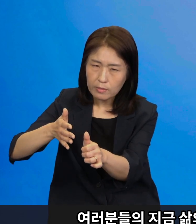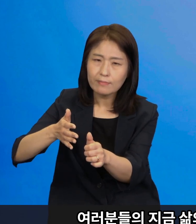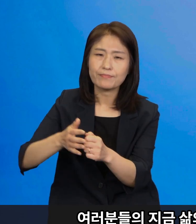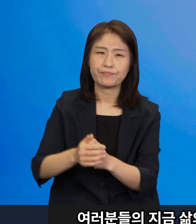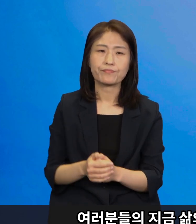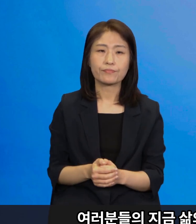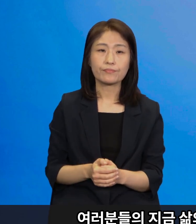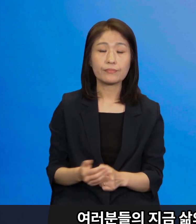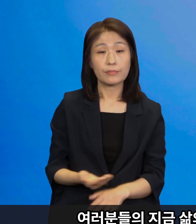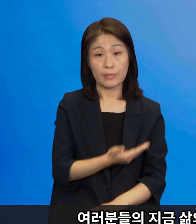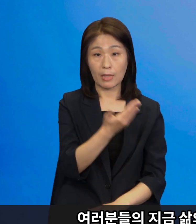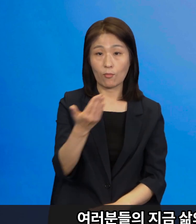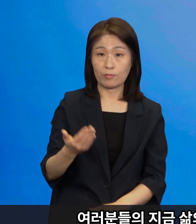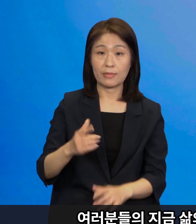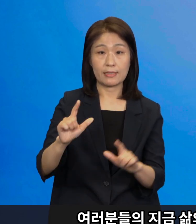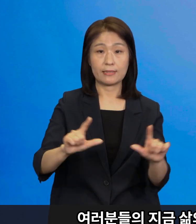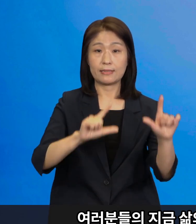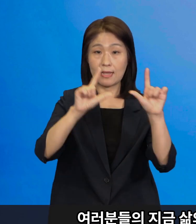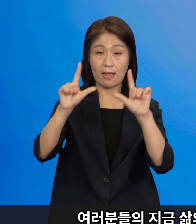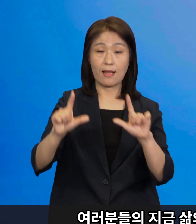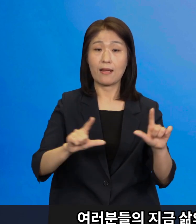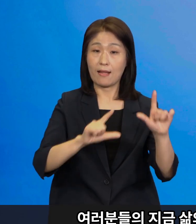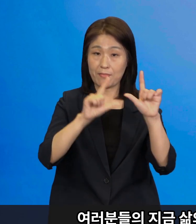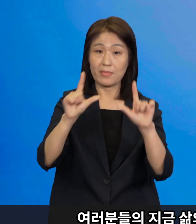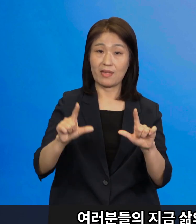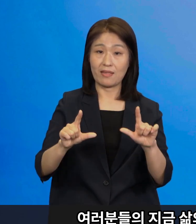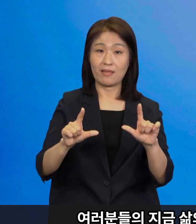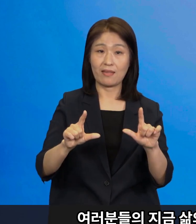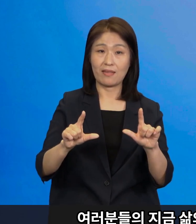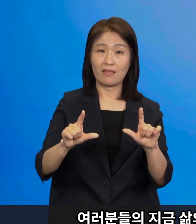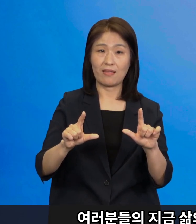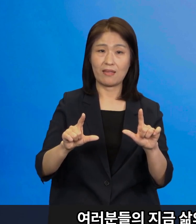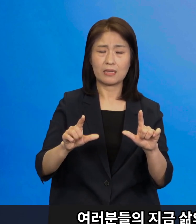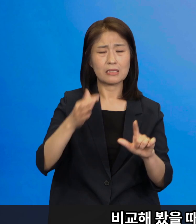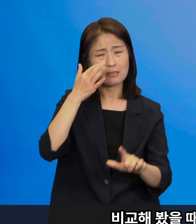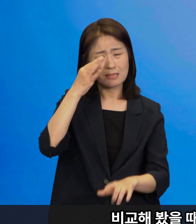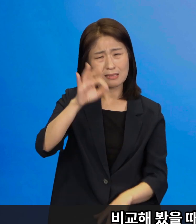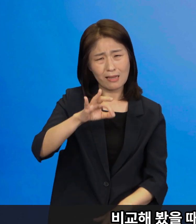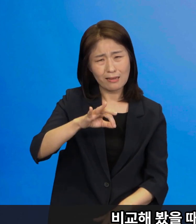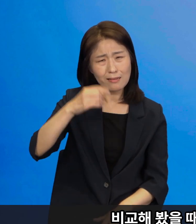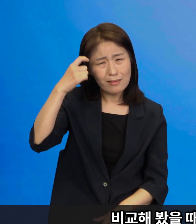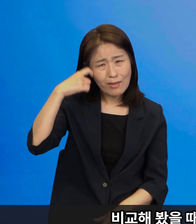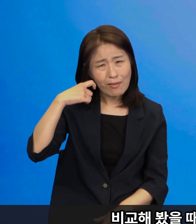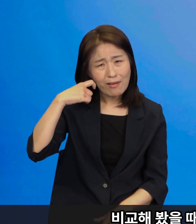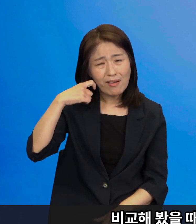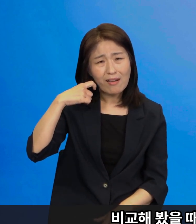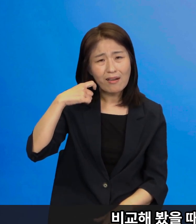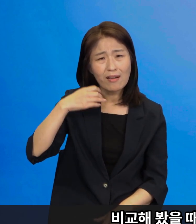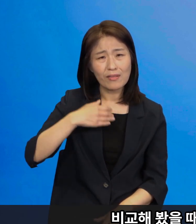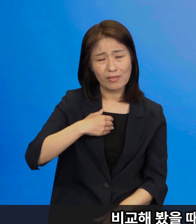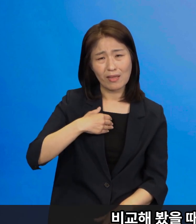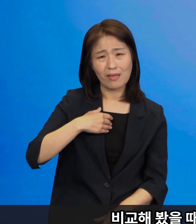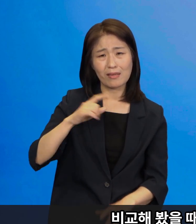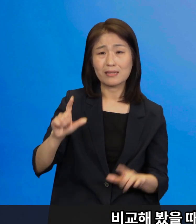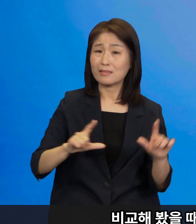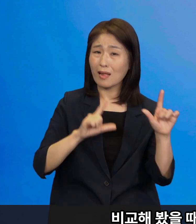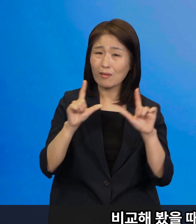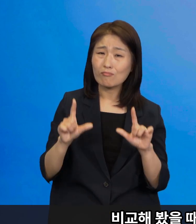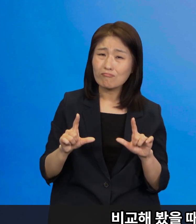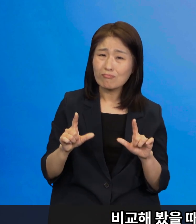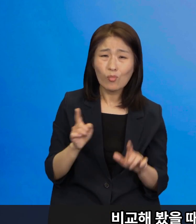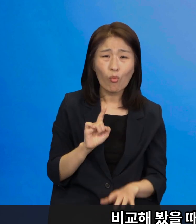지금 삶의 자리가 별거 없어 보이십니까? 비교해 봤을 때 내 삶은 뭔가